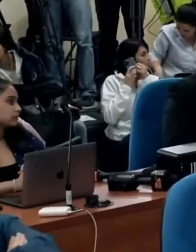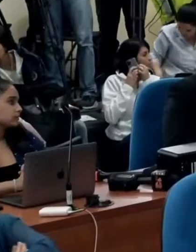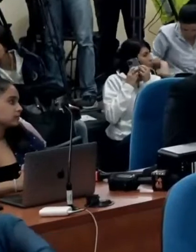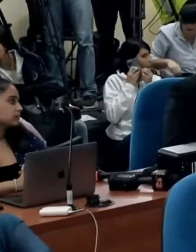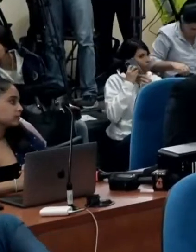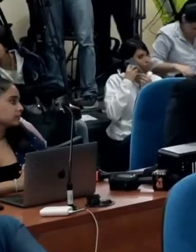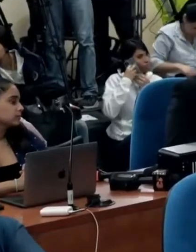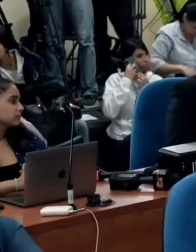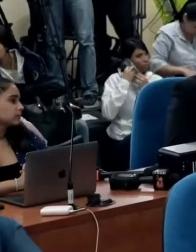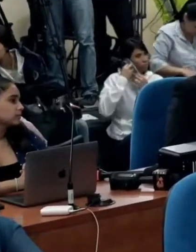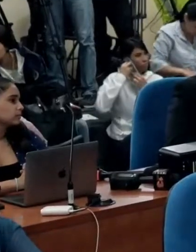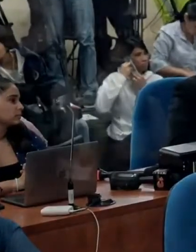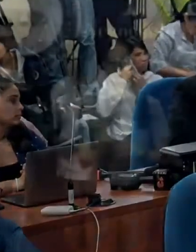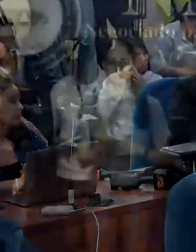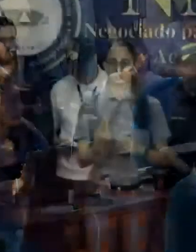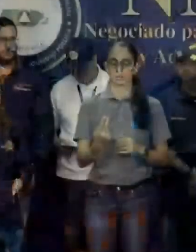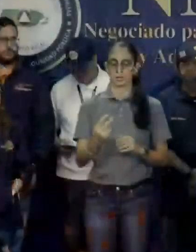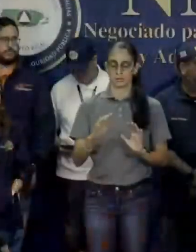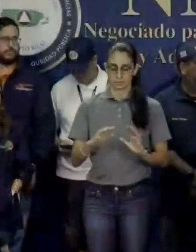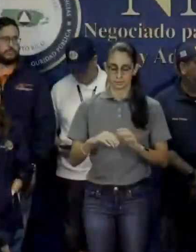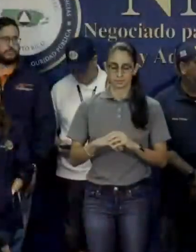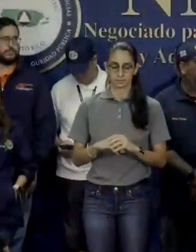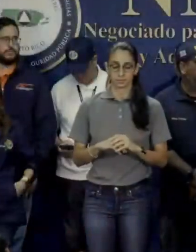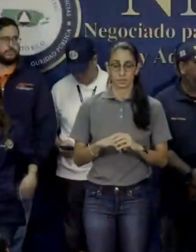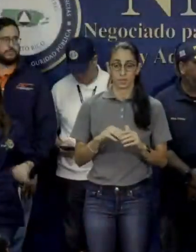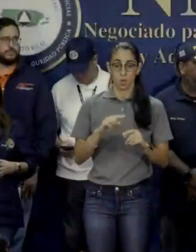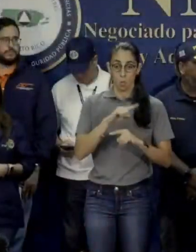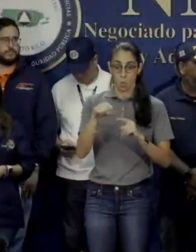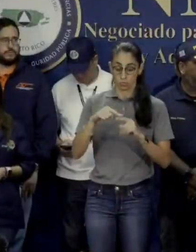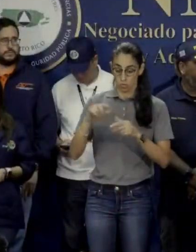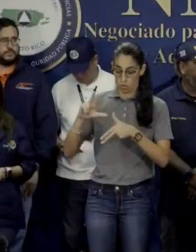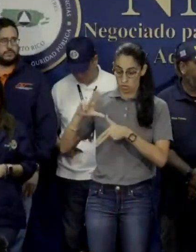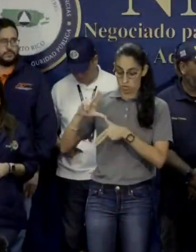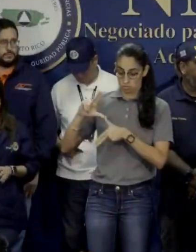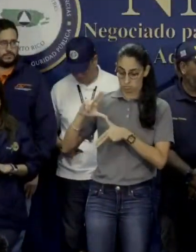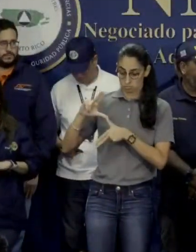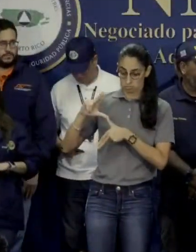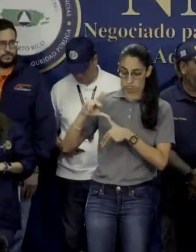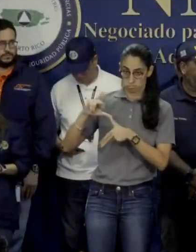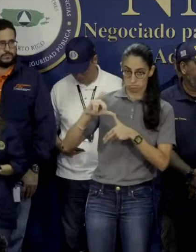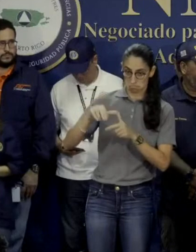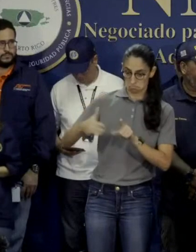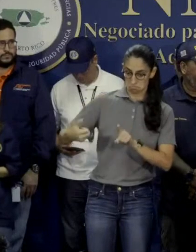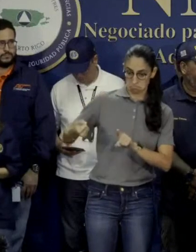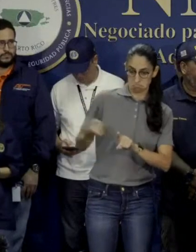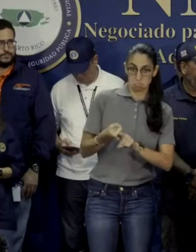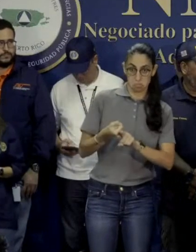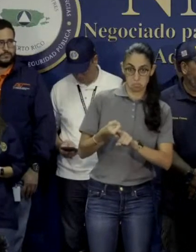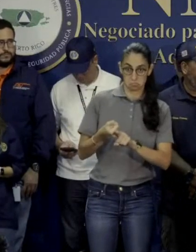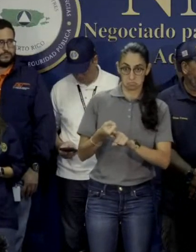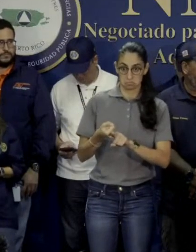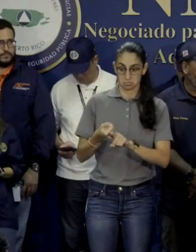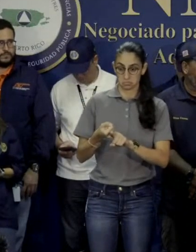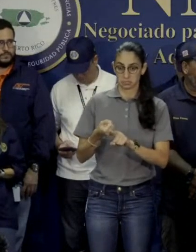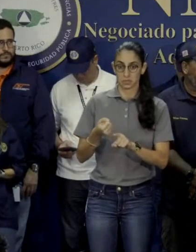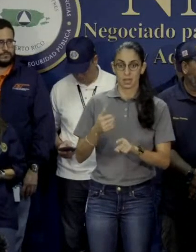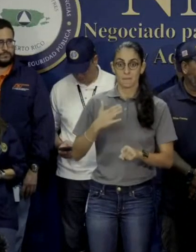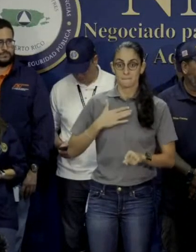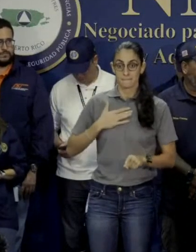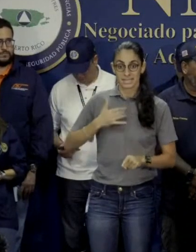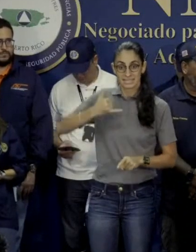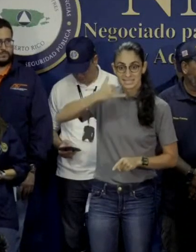aclarar. Inmediatamente que impactó el huracán, mi celular